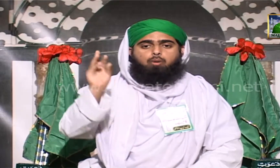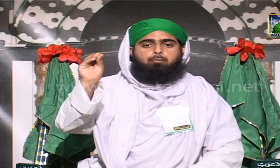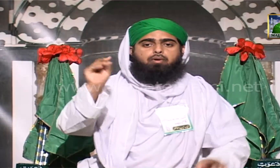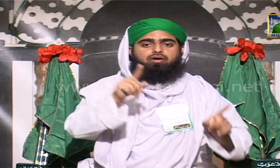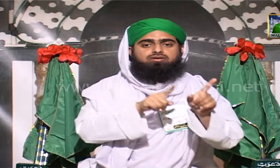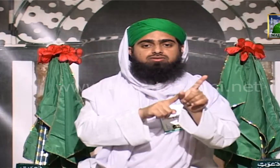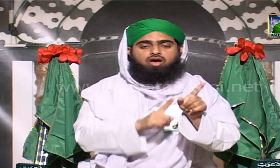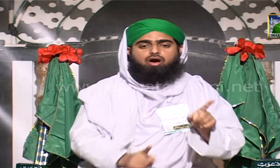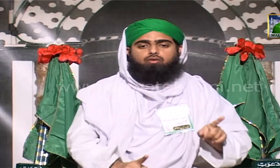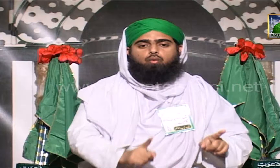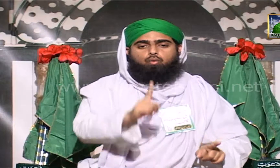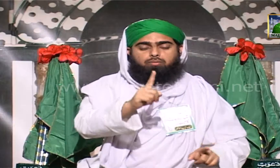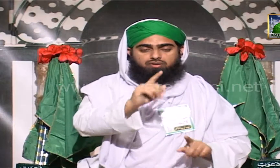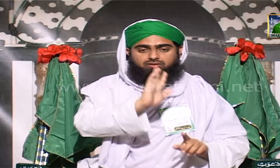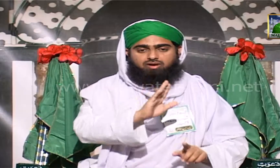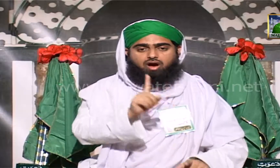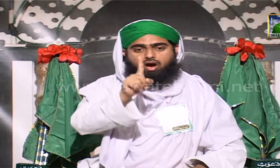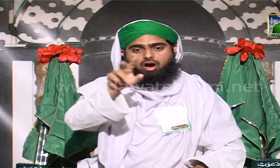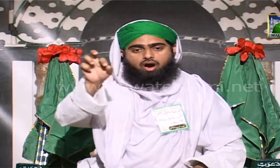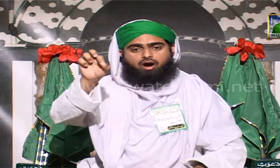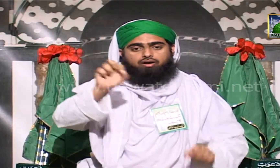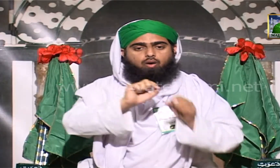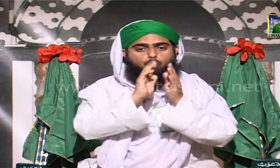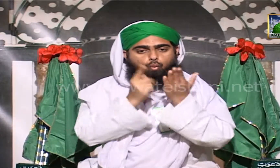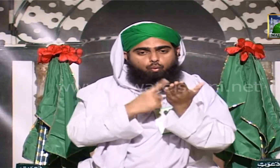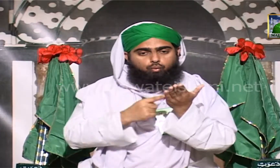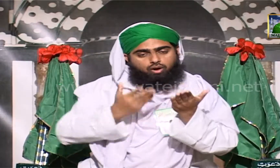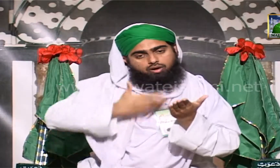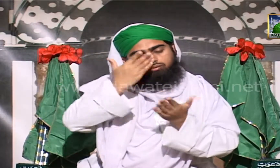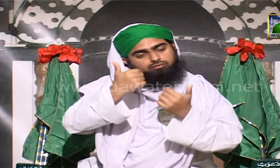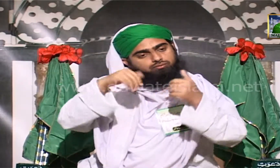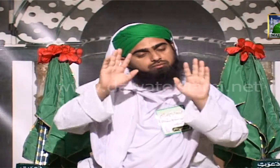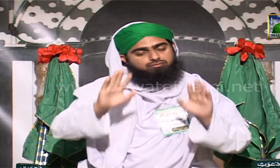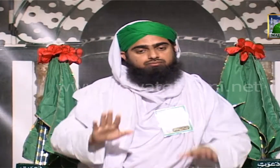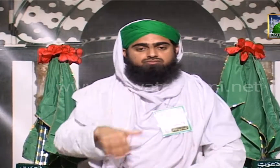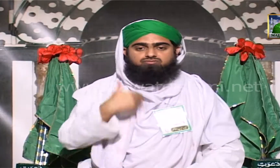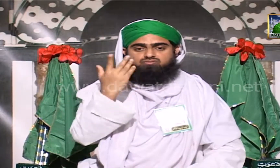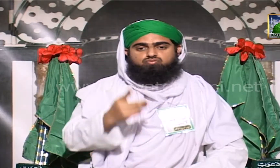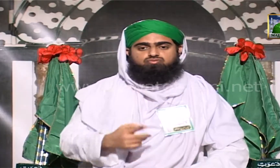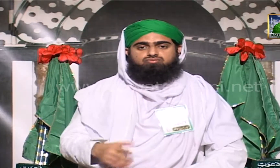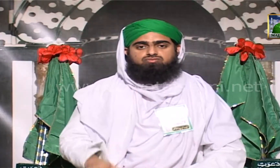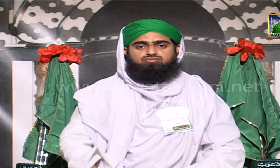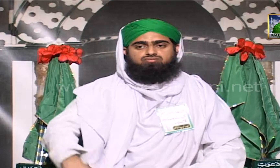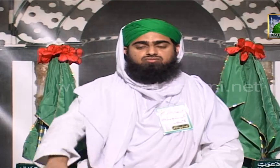دیا کرتے تھے. 5 سال کی عمر میں 18 پارے بھی سنا